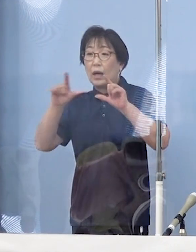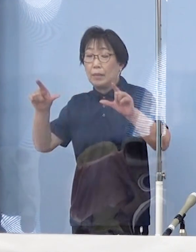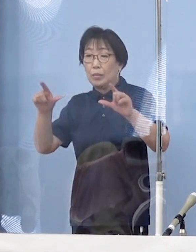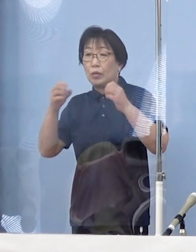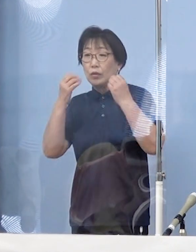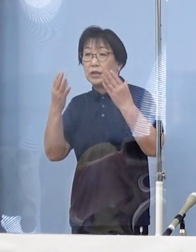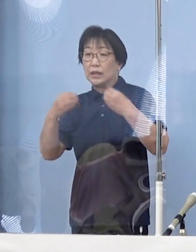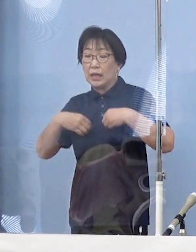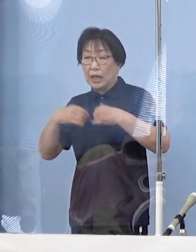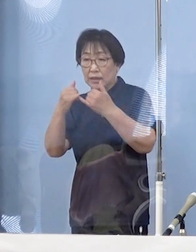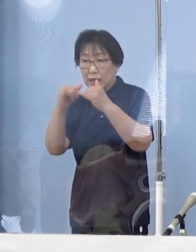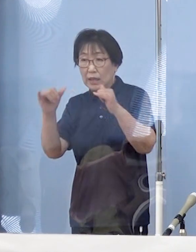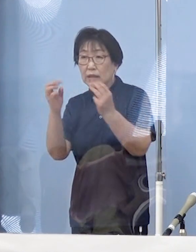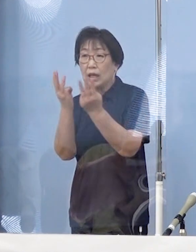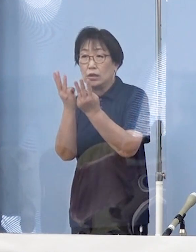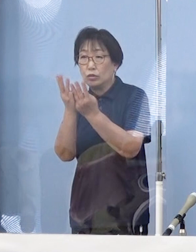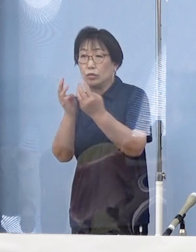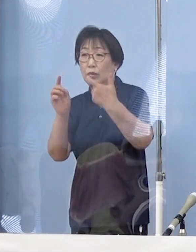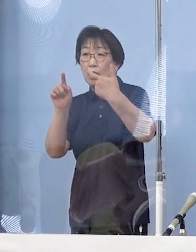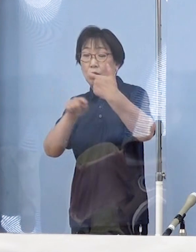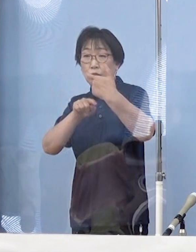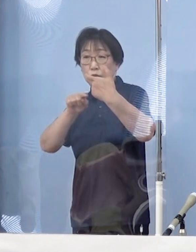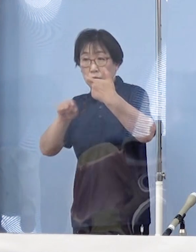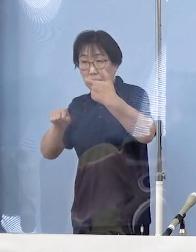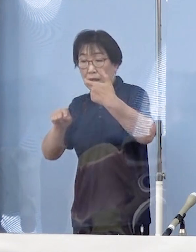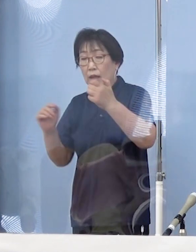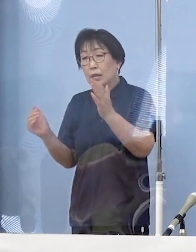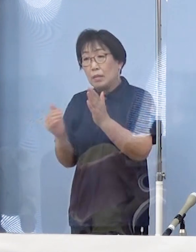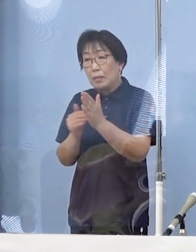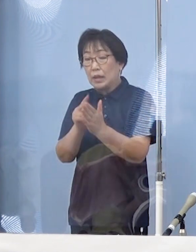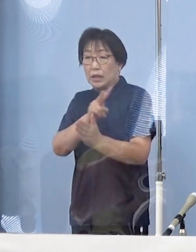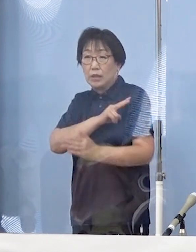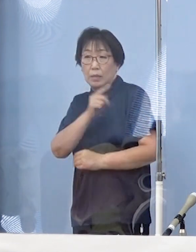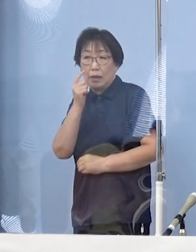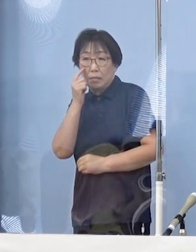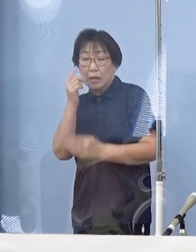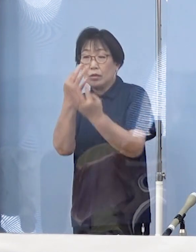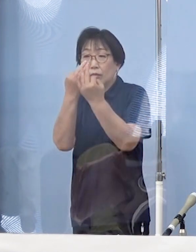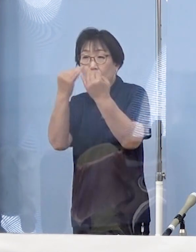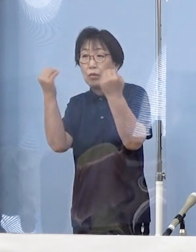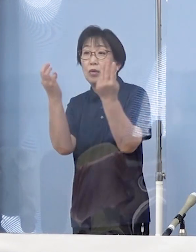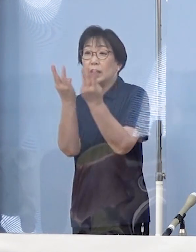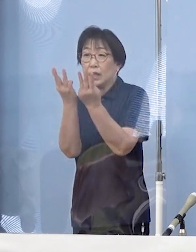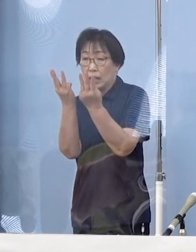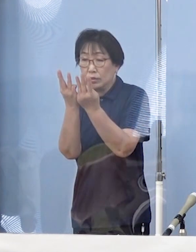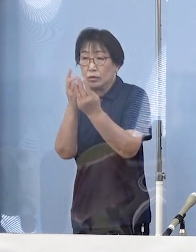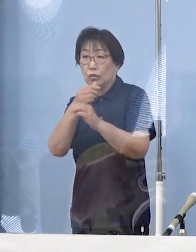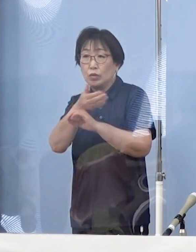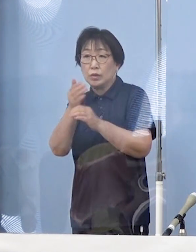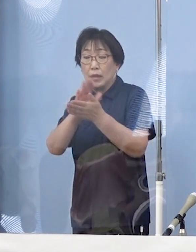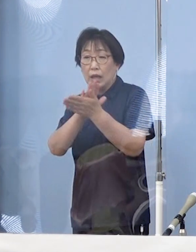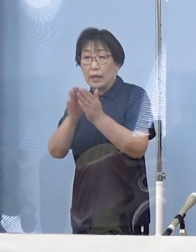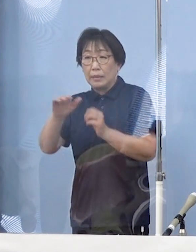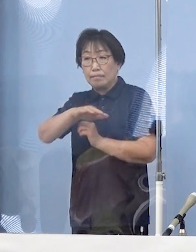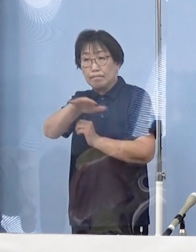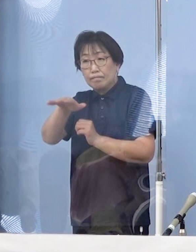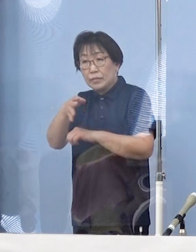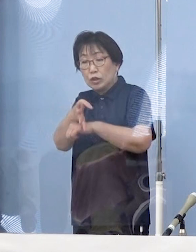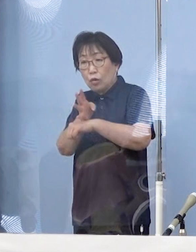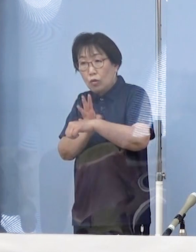染者数は60名と歴代2番目の多さであり、本県を取り巻く四国他県におい